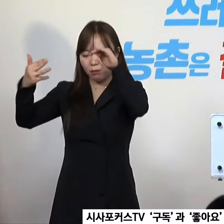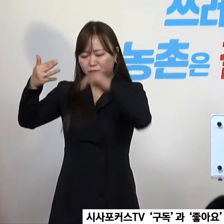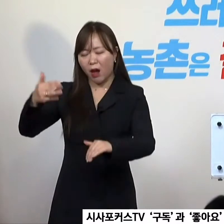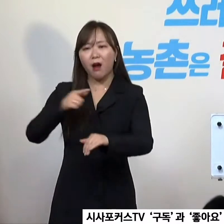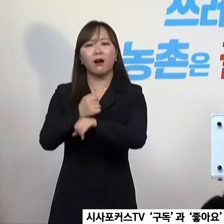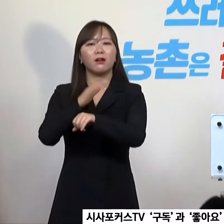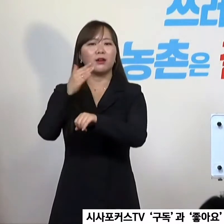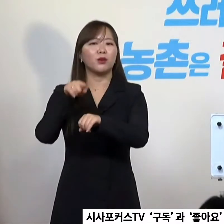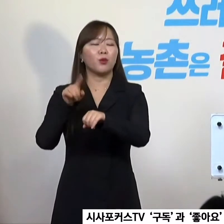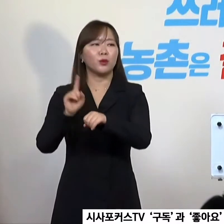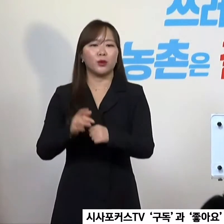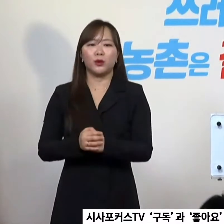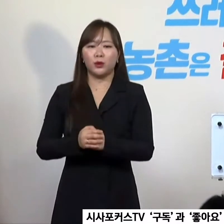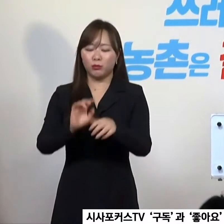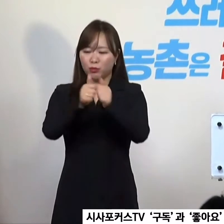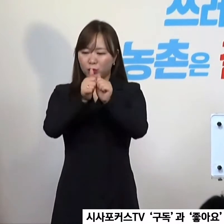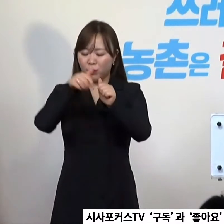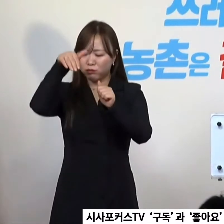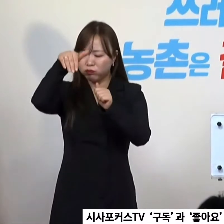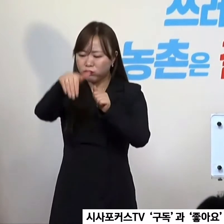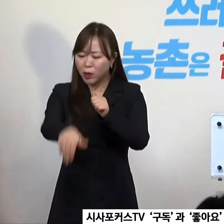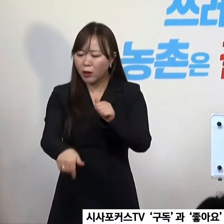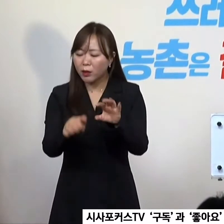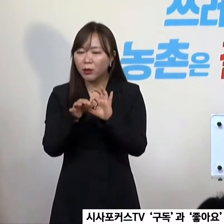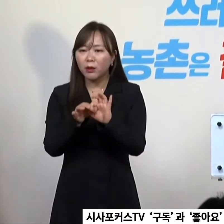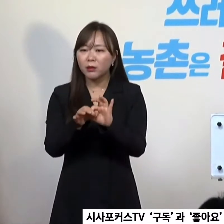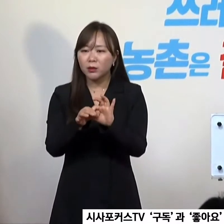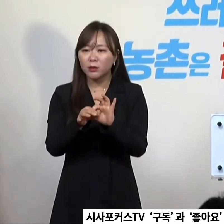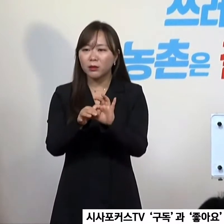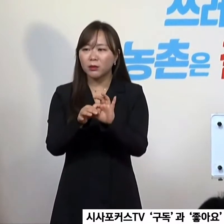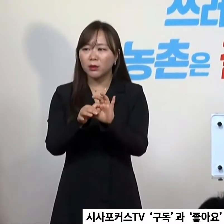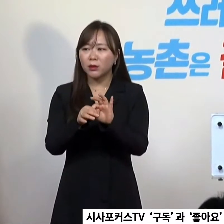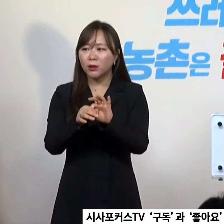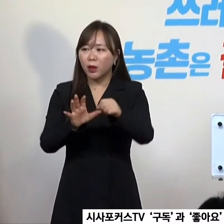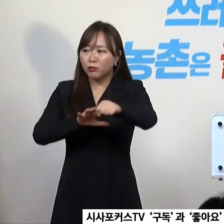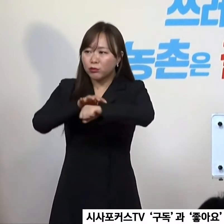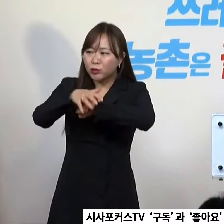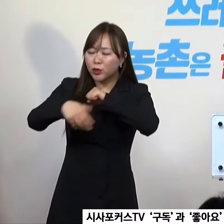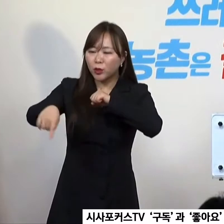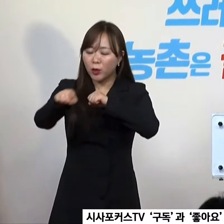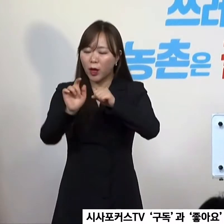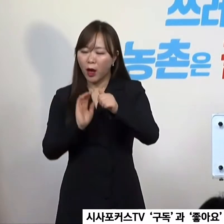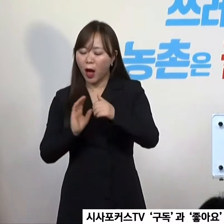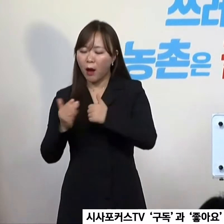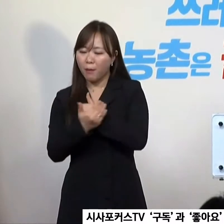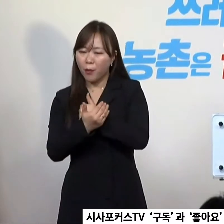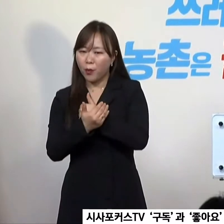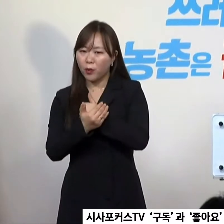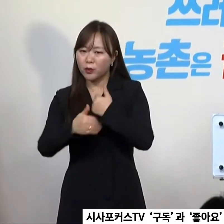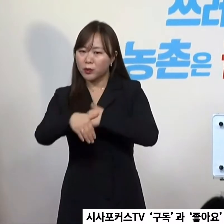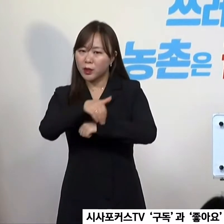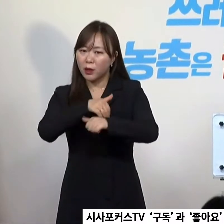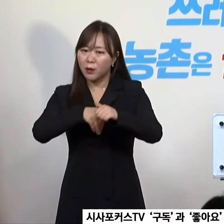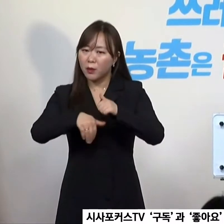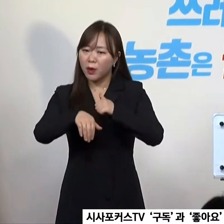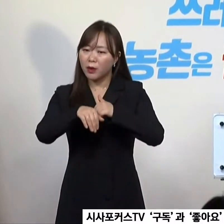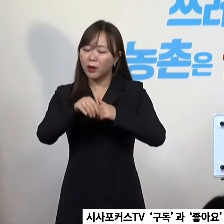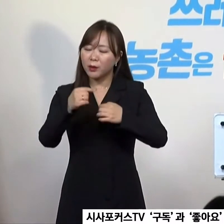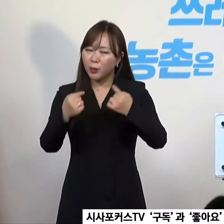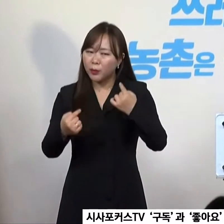그래서 코스피가 떨어진 부분은 국제적인 이런 안보 상황보다도